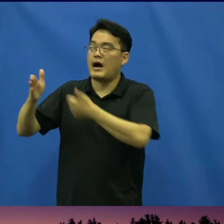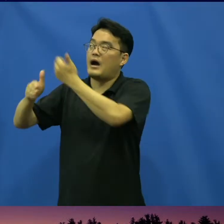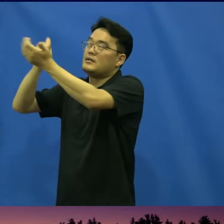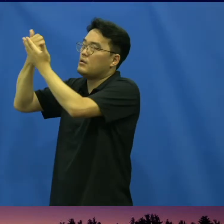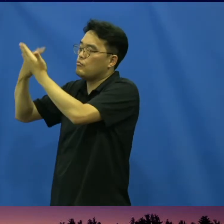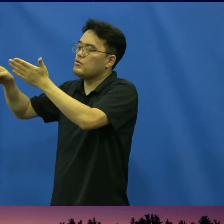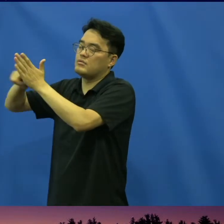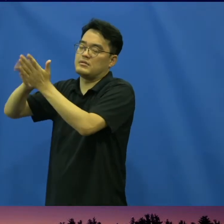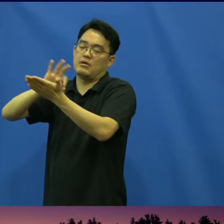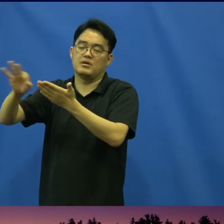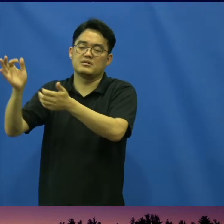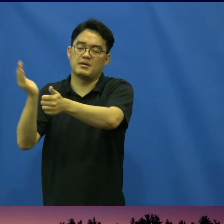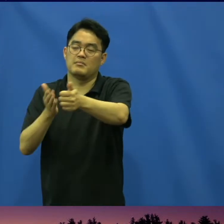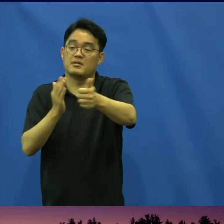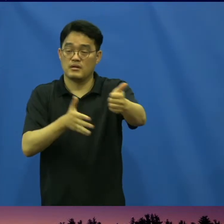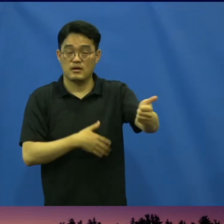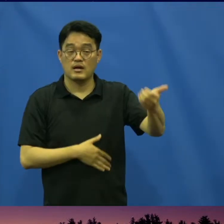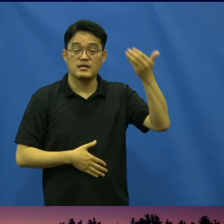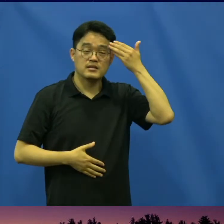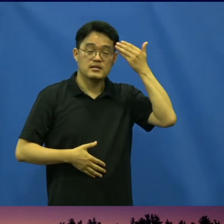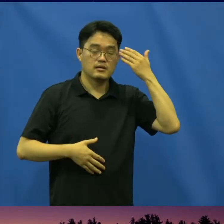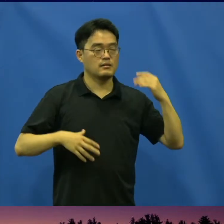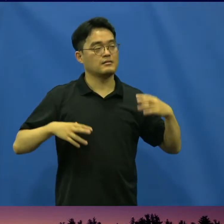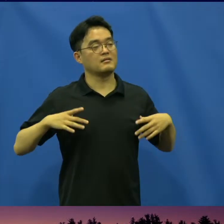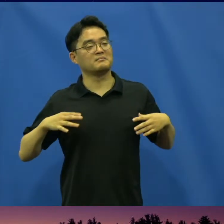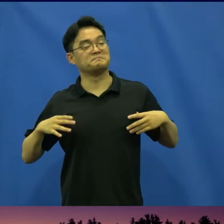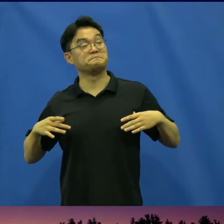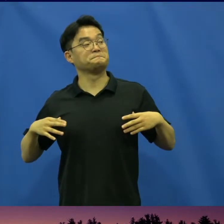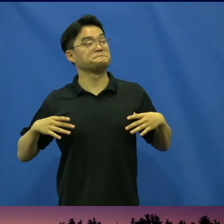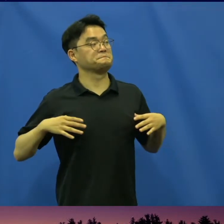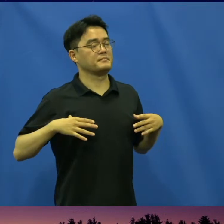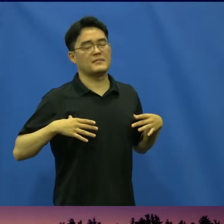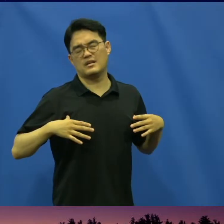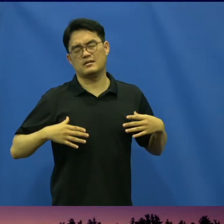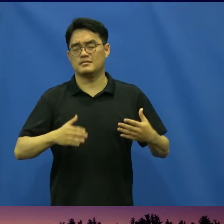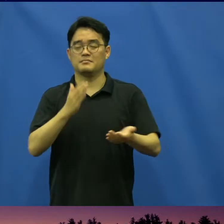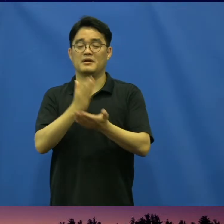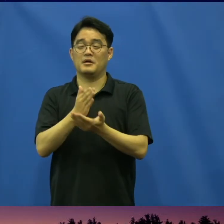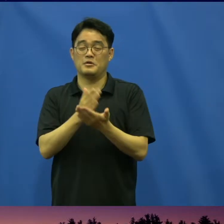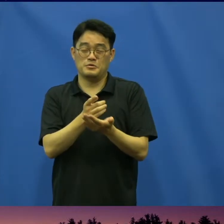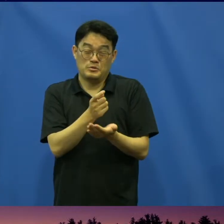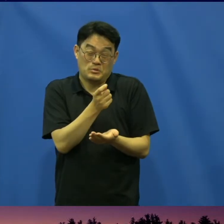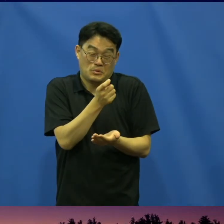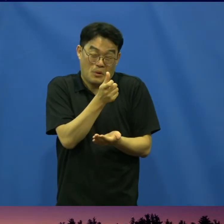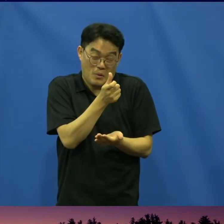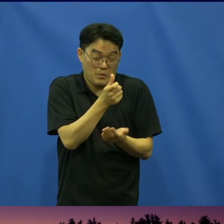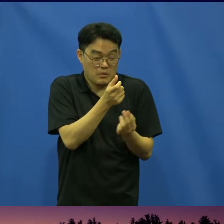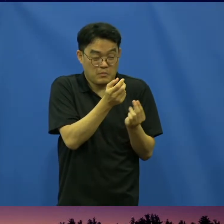여러분 세상 가보세요. 다 지식 자랑이에요. 조금 더 아는 거 가지고.